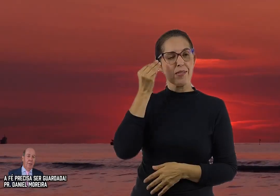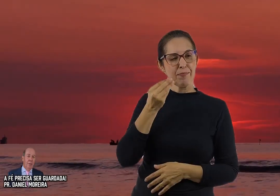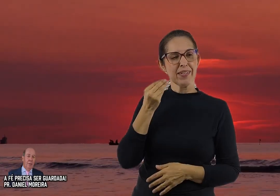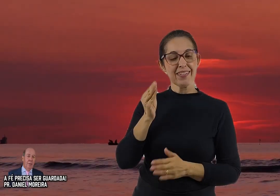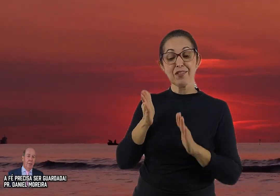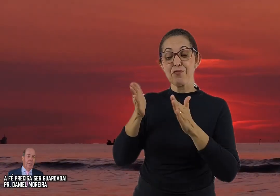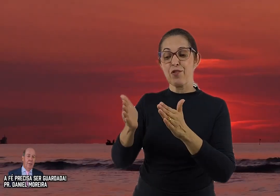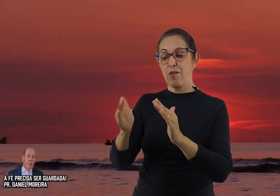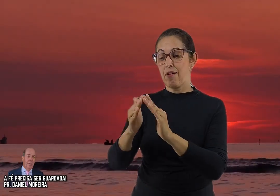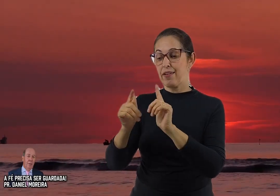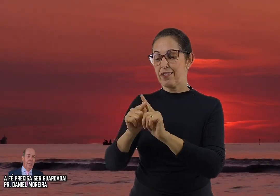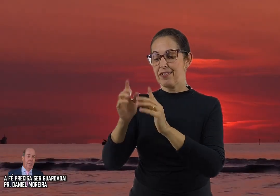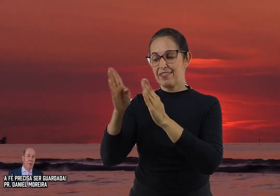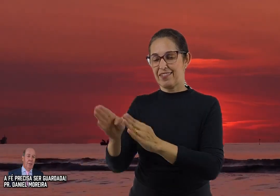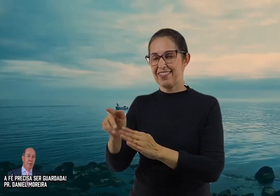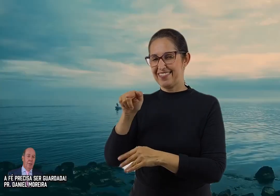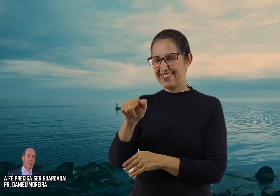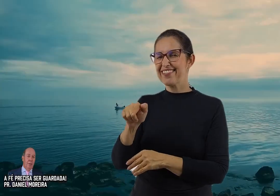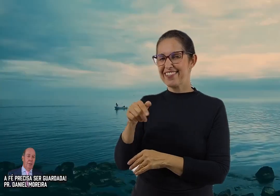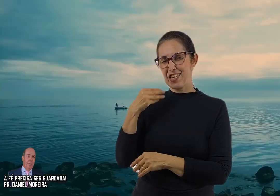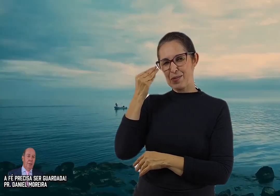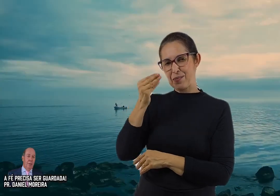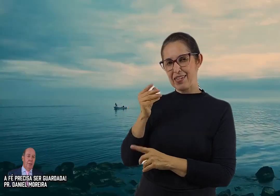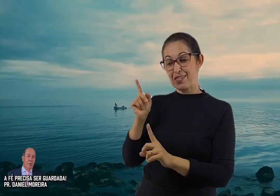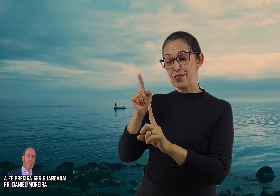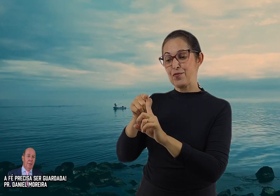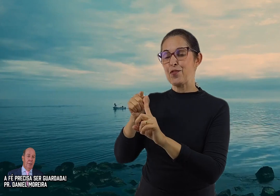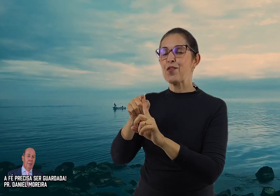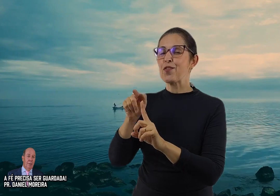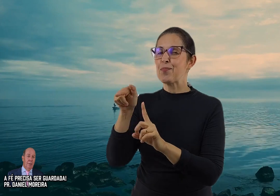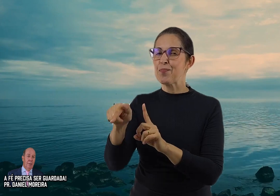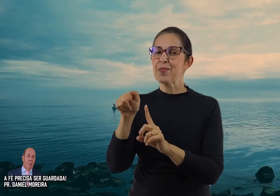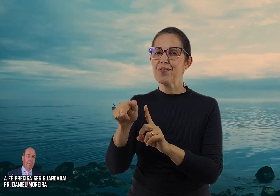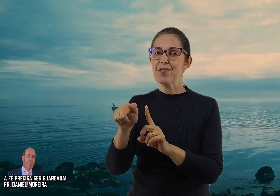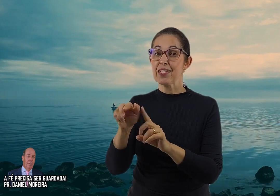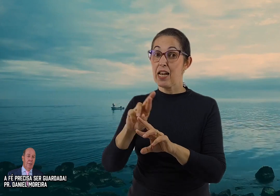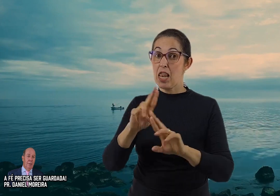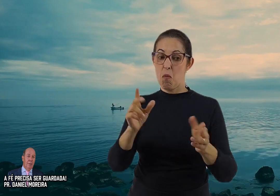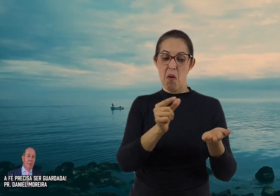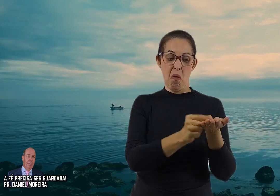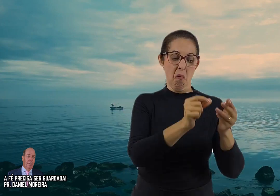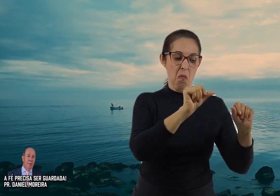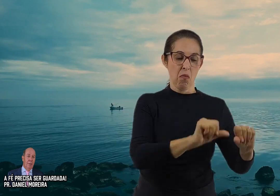fiel. Aqueles que a fé é uma joia preciosa, não é a fé que você usa só domingo à noite, bijuteria, não.